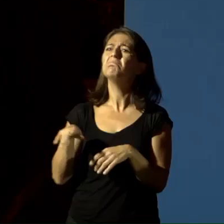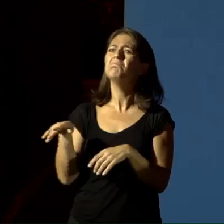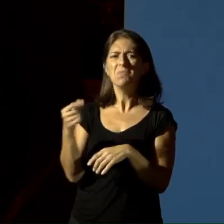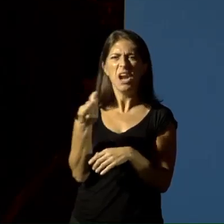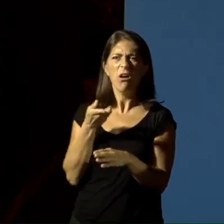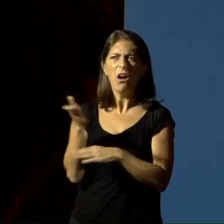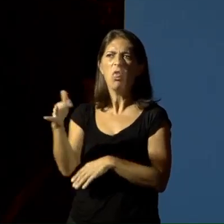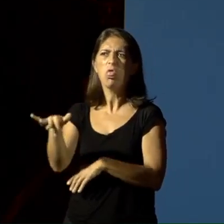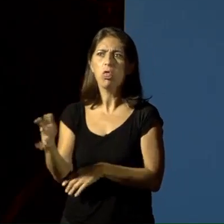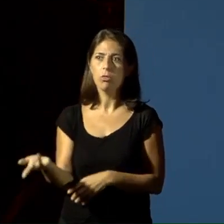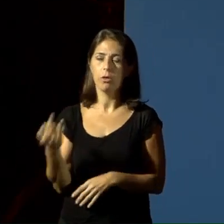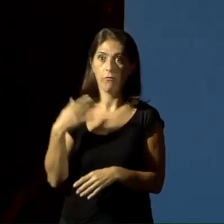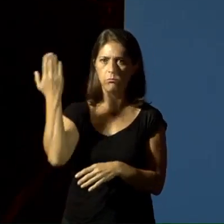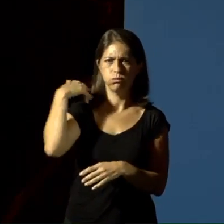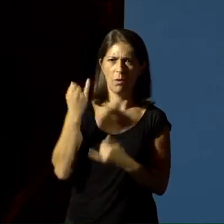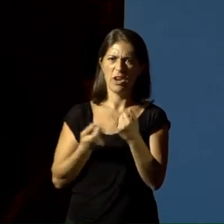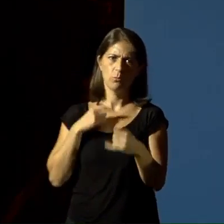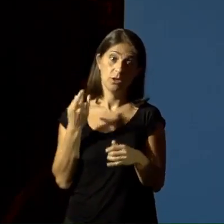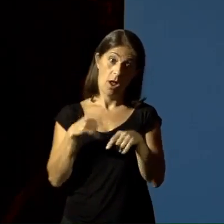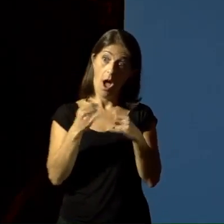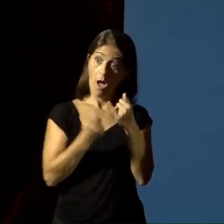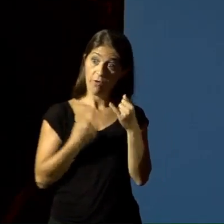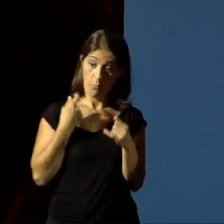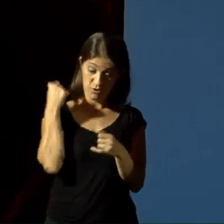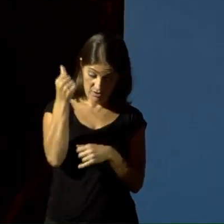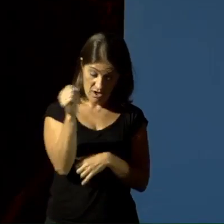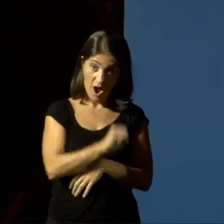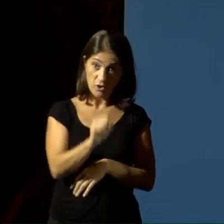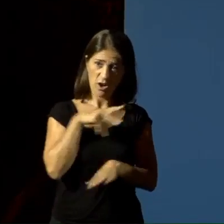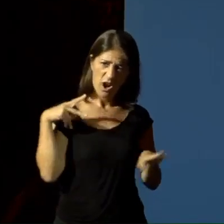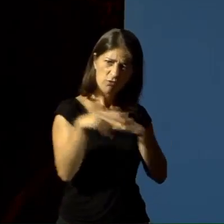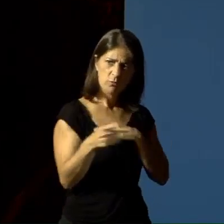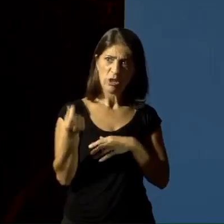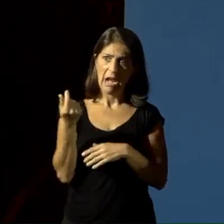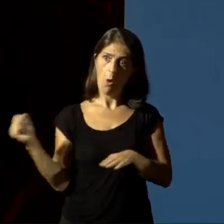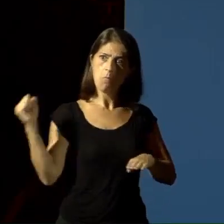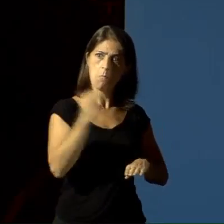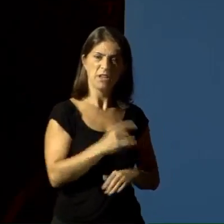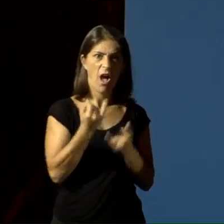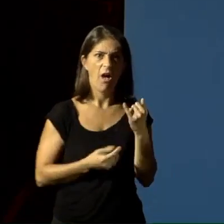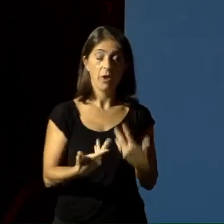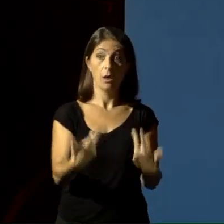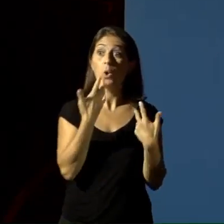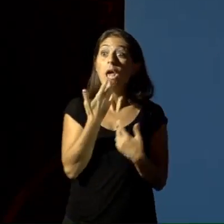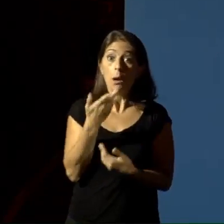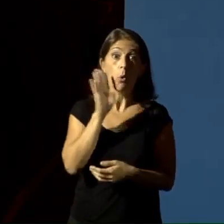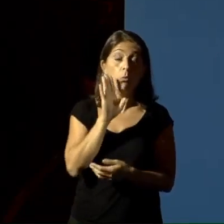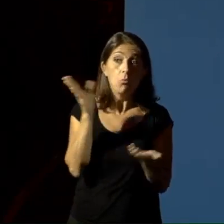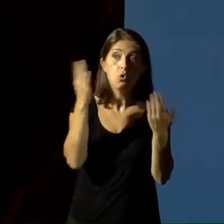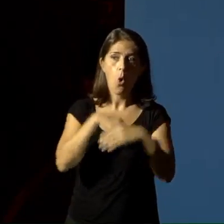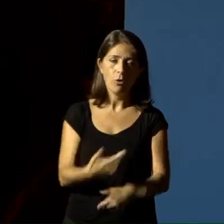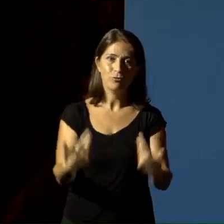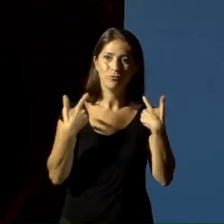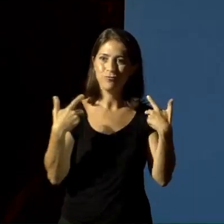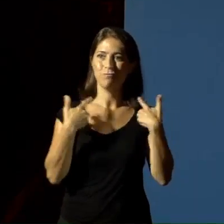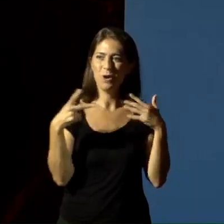nos preguntamos. Foron máis que os recortes que fixeron durante estes anos. Imaginade canto sufrimento aforrado se non houbese corrupción